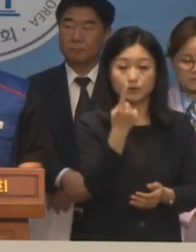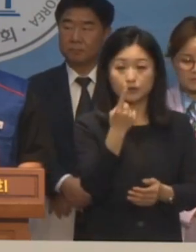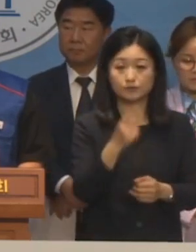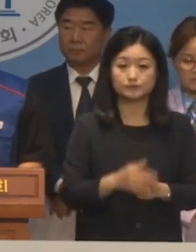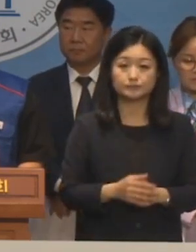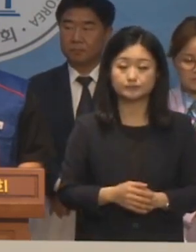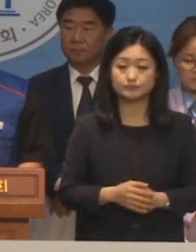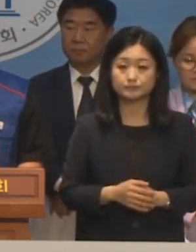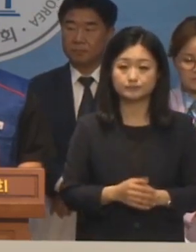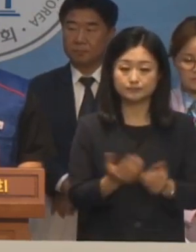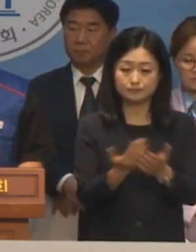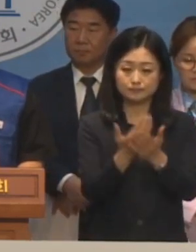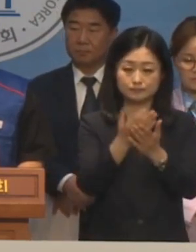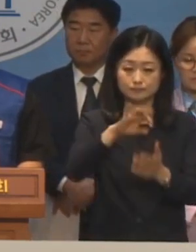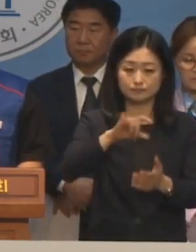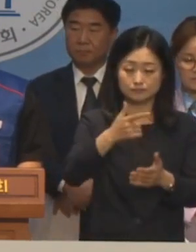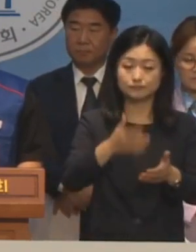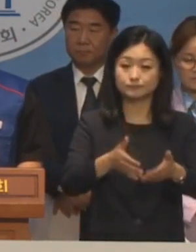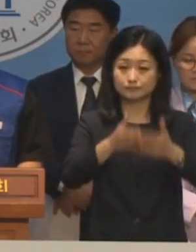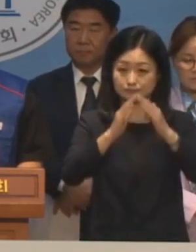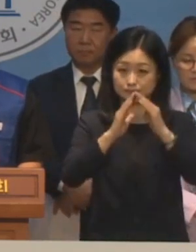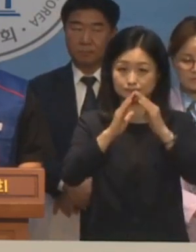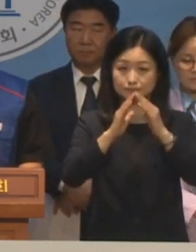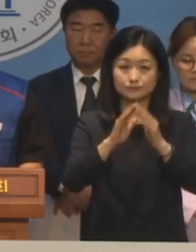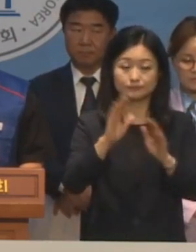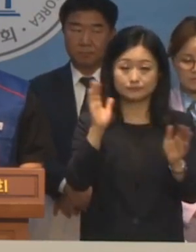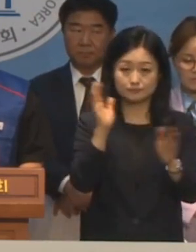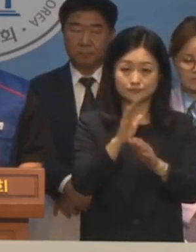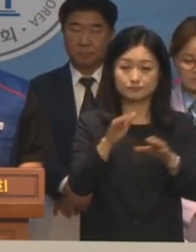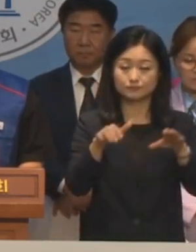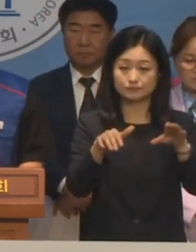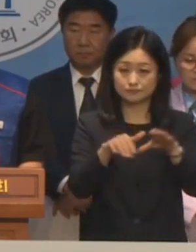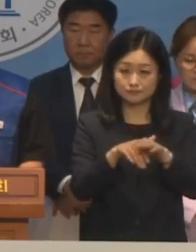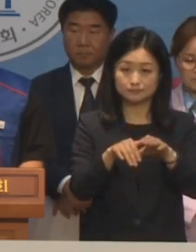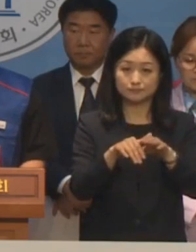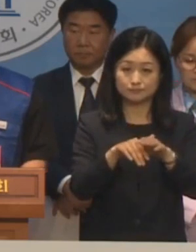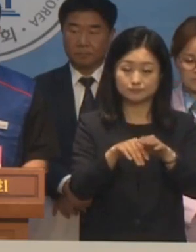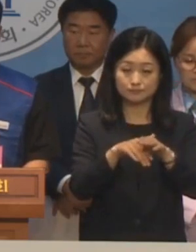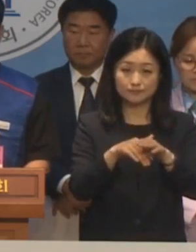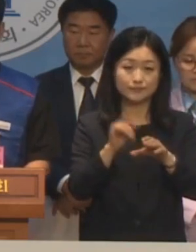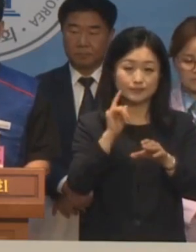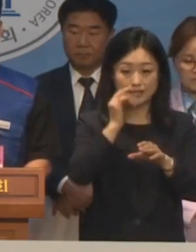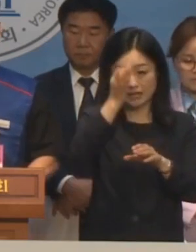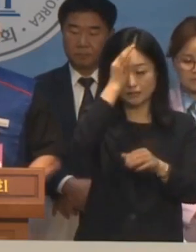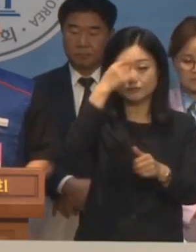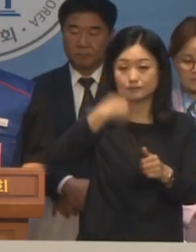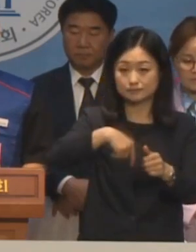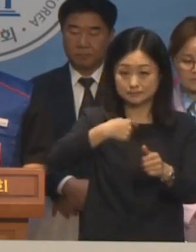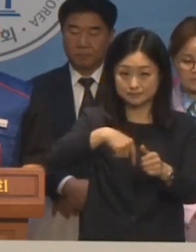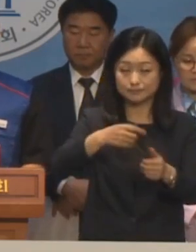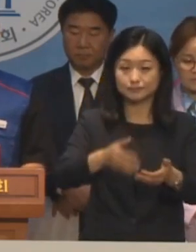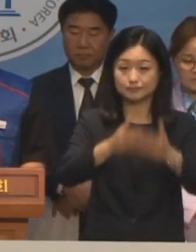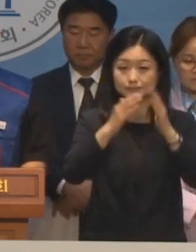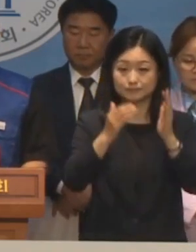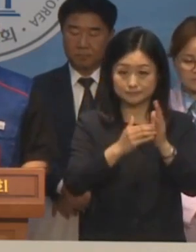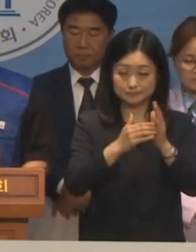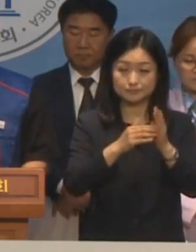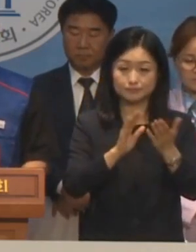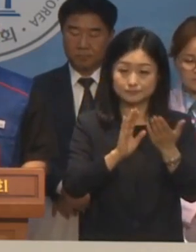문화예술교육진흥원이 설립이 되고 학교 문화예술 교육의 토대를 만들었습니다. 그로부터